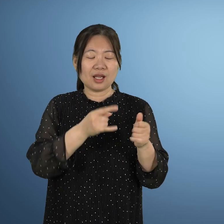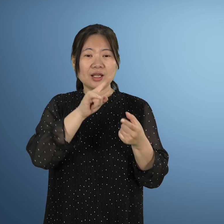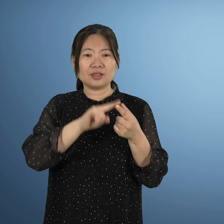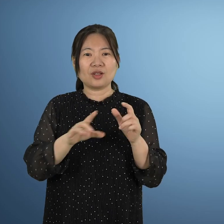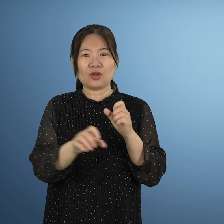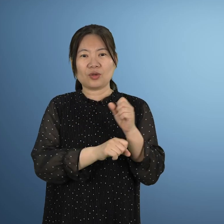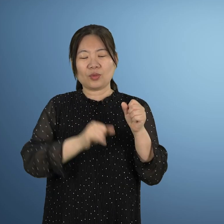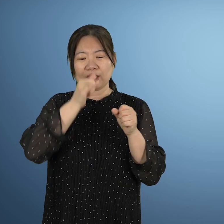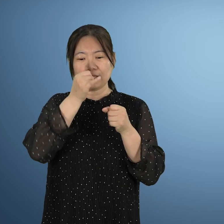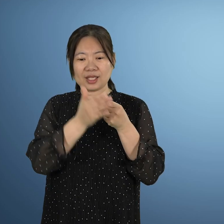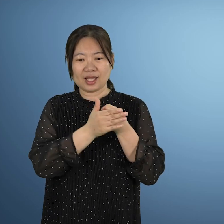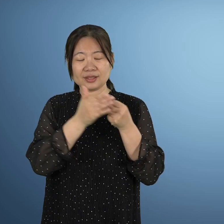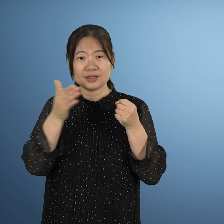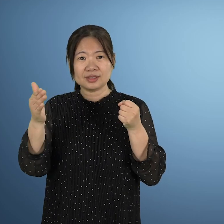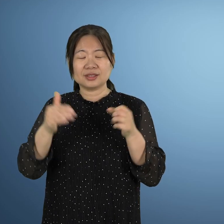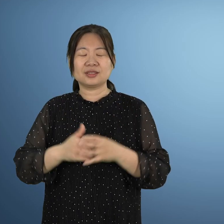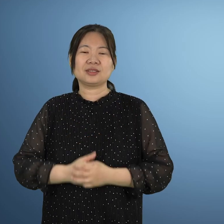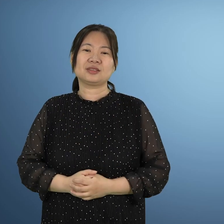거두는 법이다.